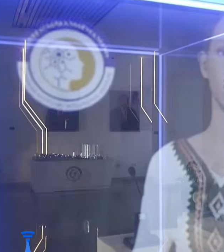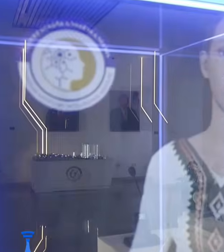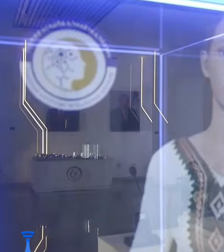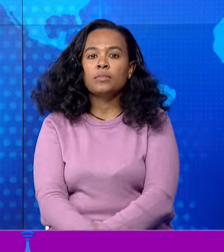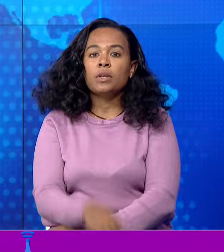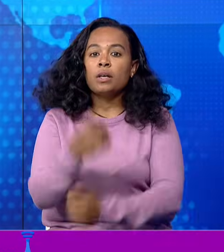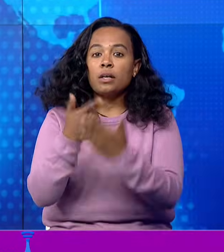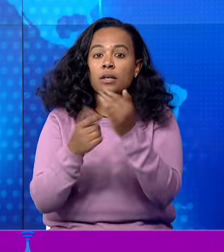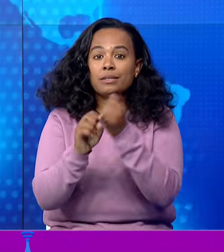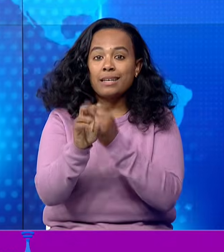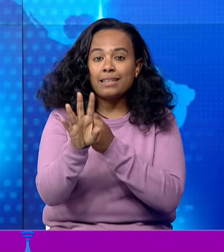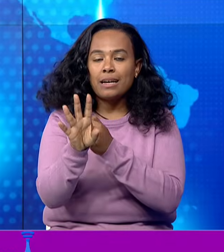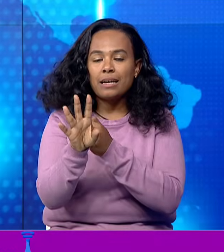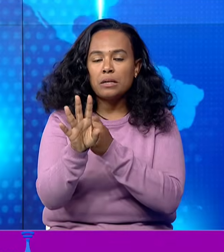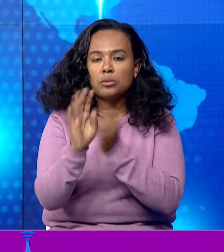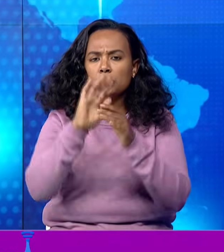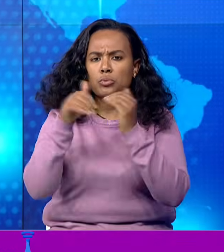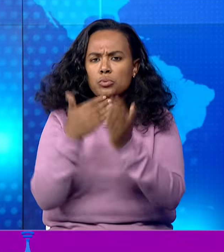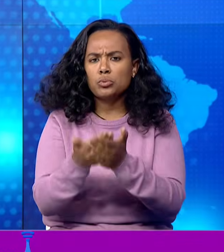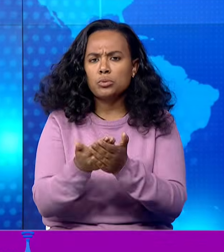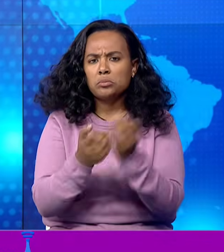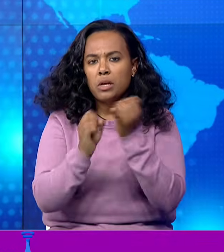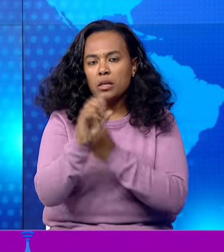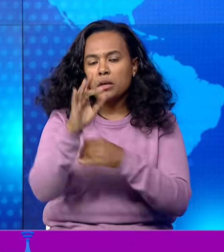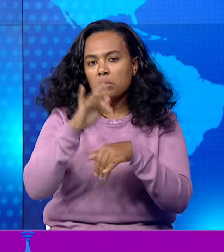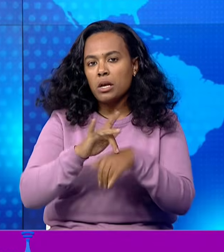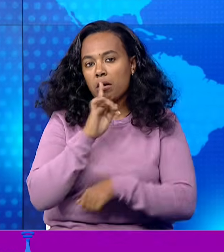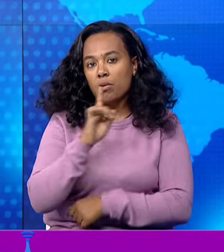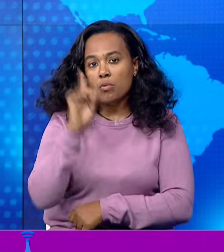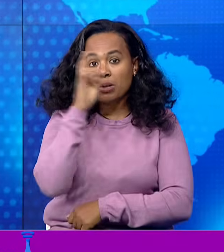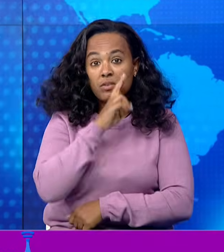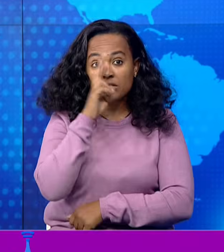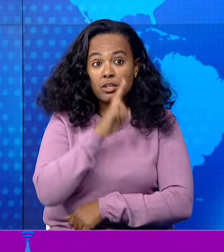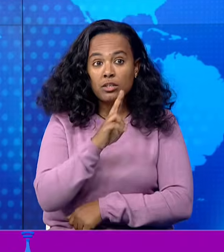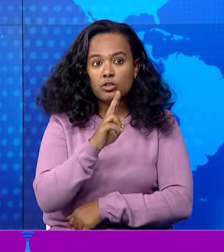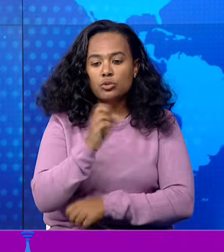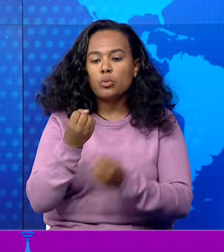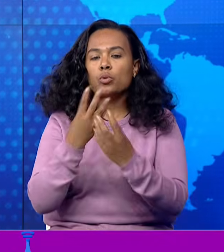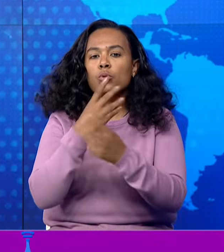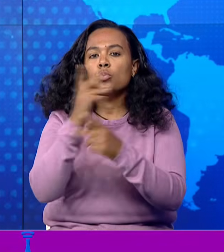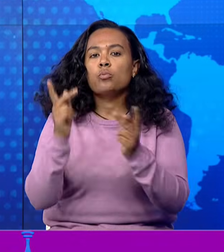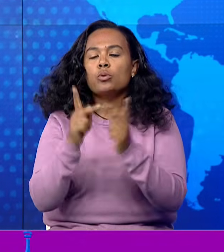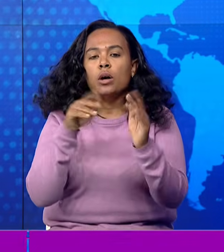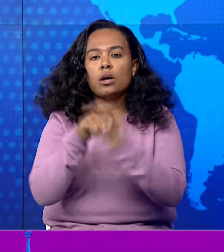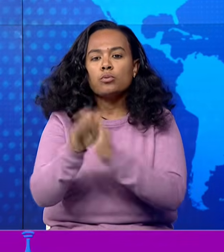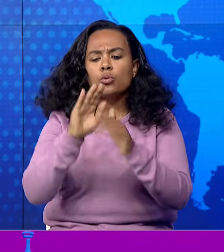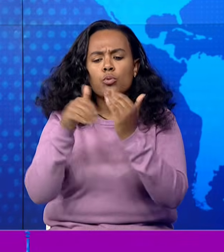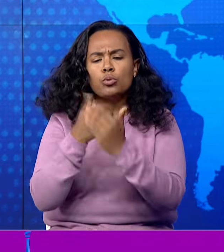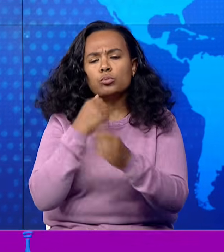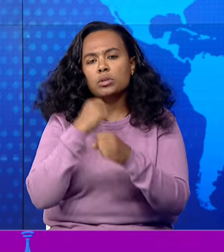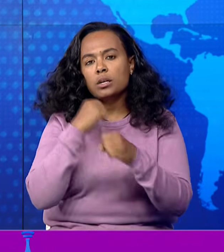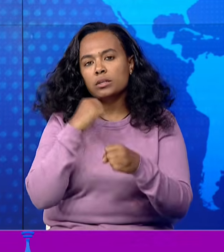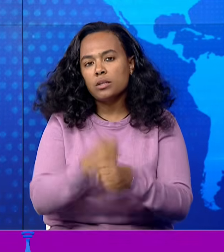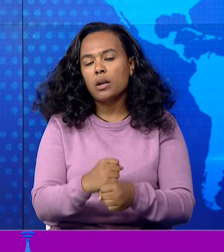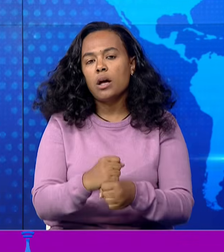ይህ ሴክተር እንግዲህ ሁሉንም ሴክተር ነው የሚነካ። አርቲፊሻል ኢንተለጀንስ በሁሉም ቦታ ላይ ገብቶ ሁሉንም ስራ እንዲያቀላጥፍ